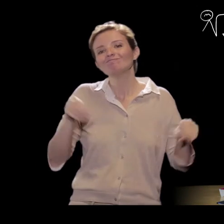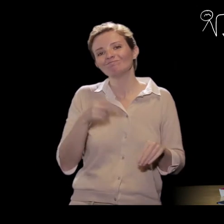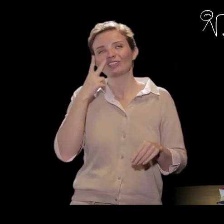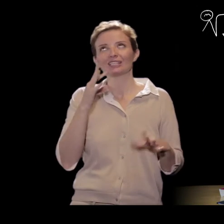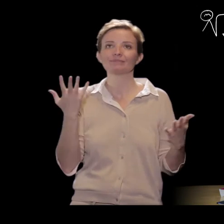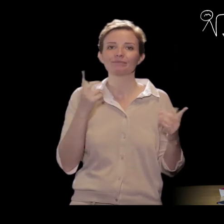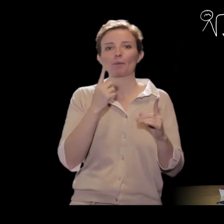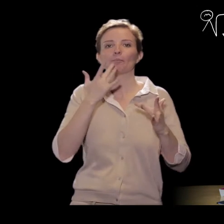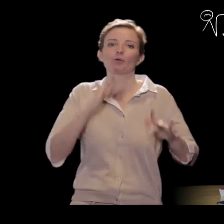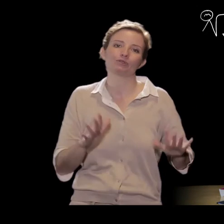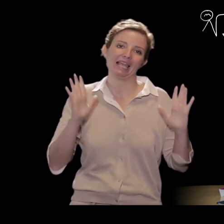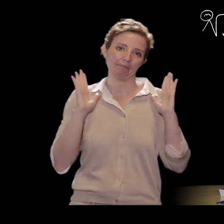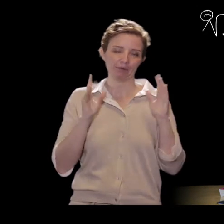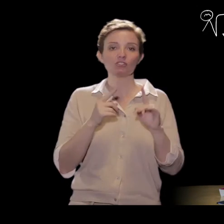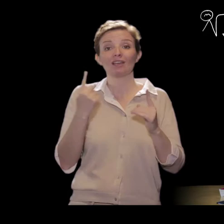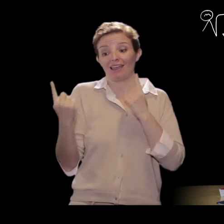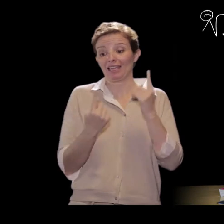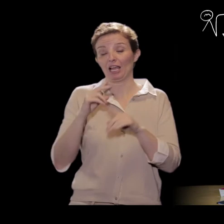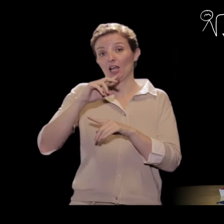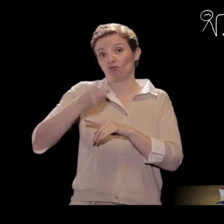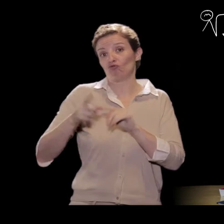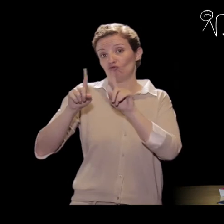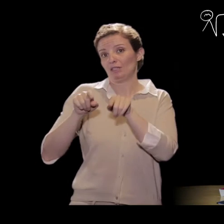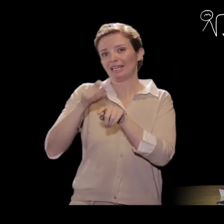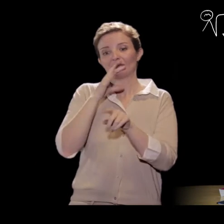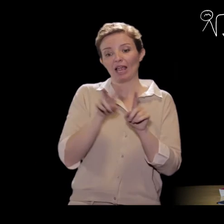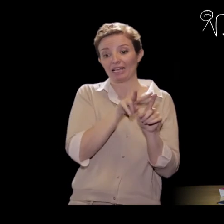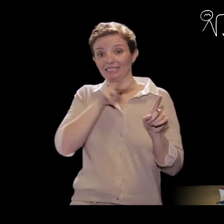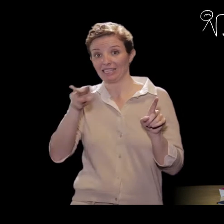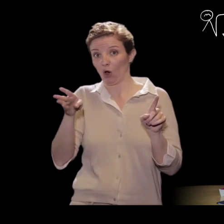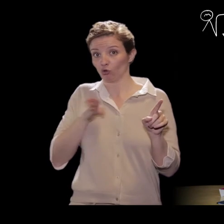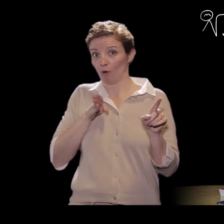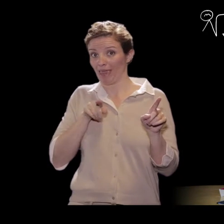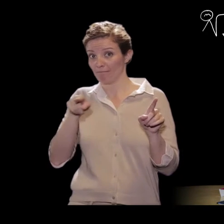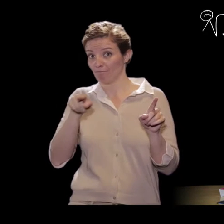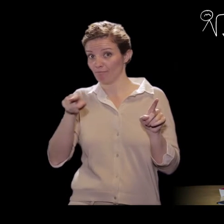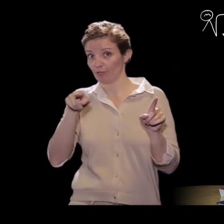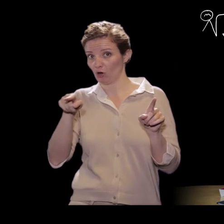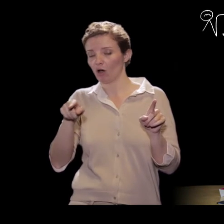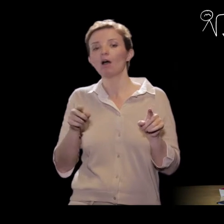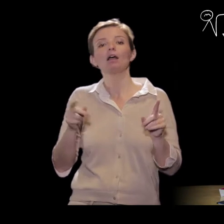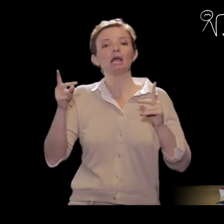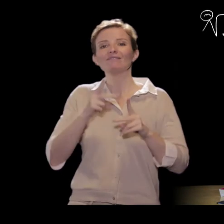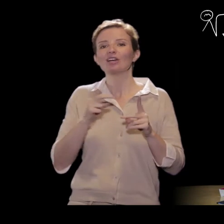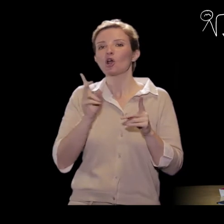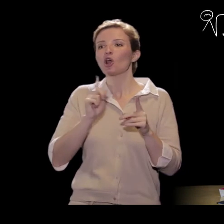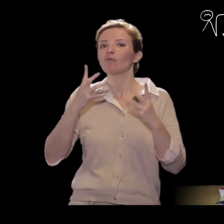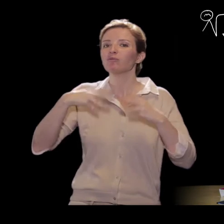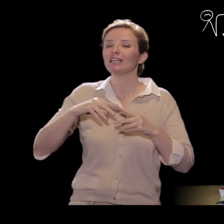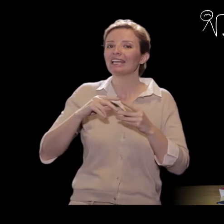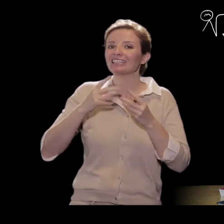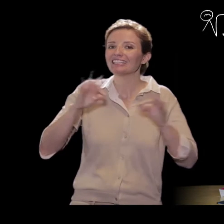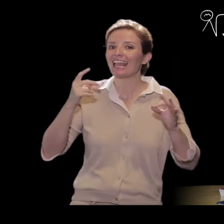più semplice che è il caso in cui GX ossia il secondo membro non è in realtà una funzione di X Ma è una